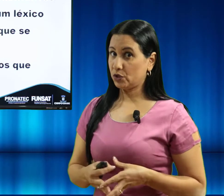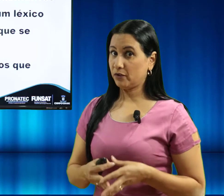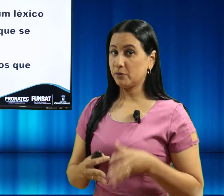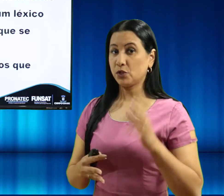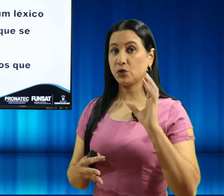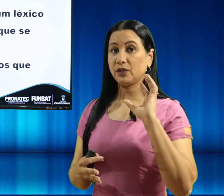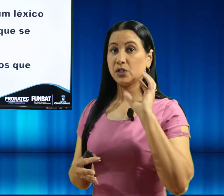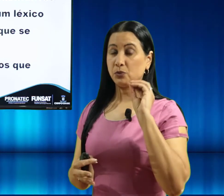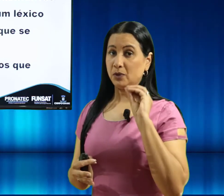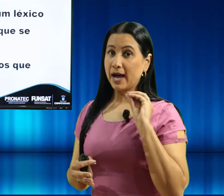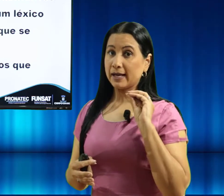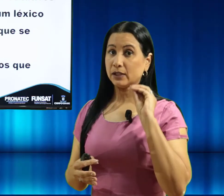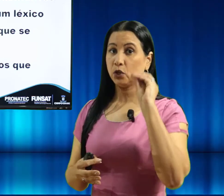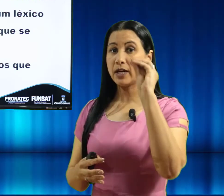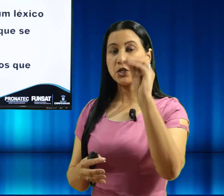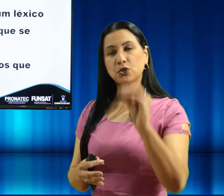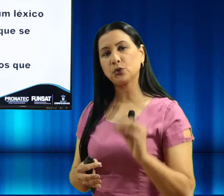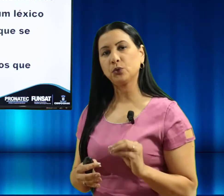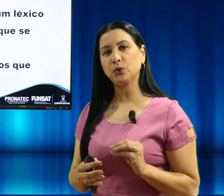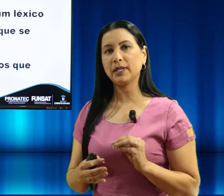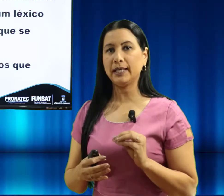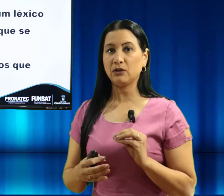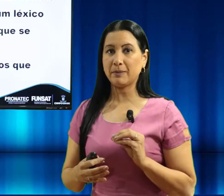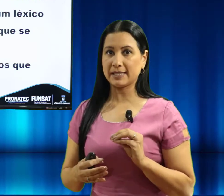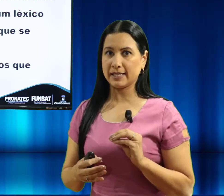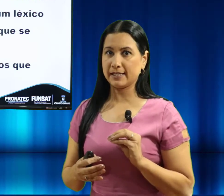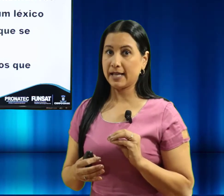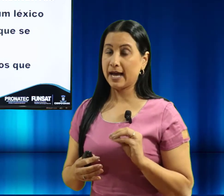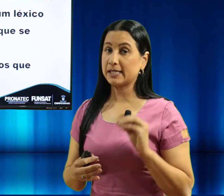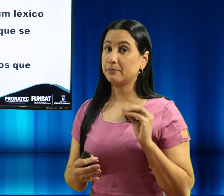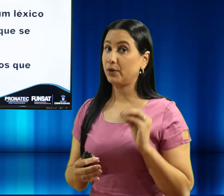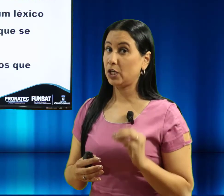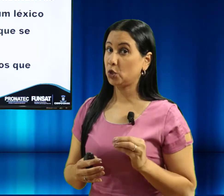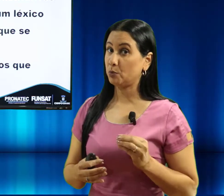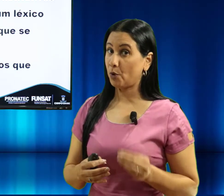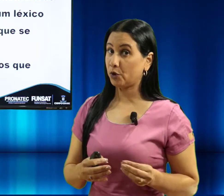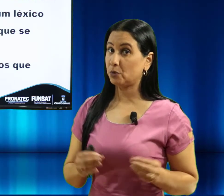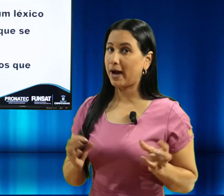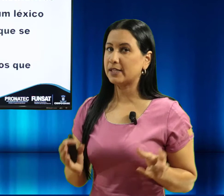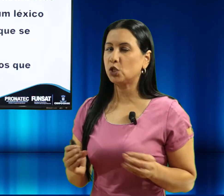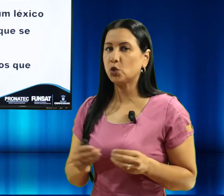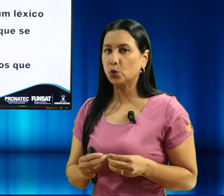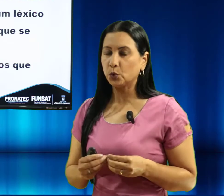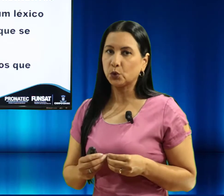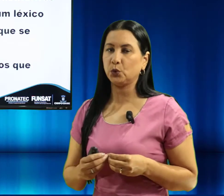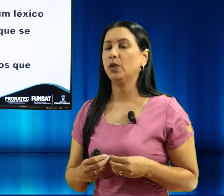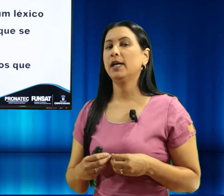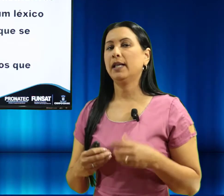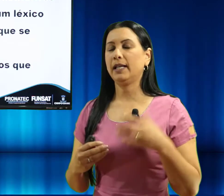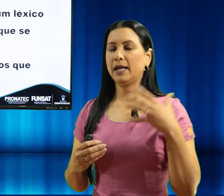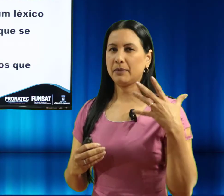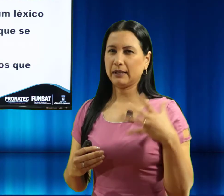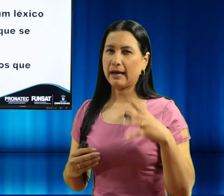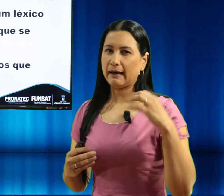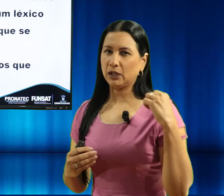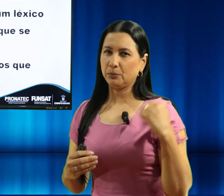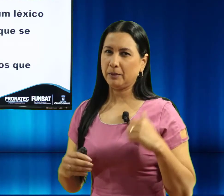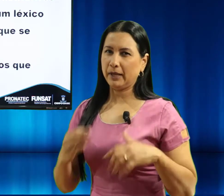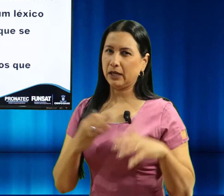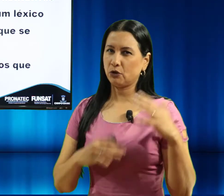Vamos estudar toda a estrutura da língua brasileira de sinais, porém de um modo mais enxuto. Lembra lá no primeiro que eu já